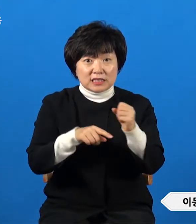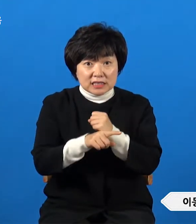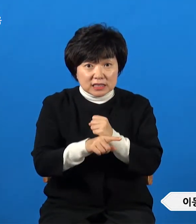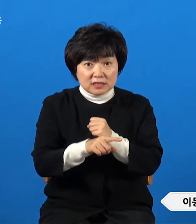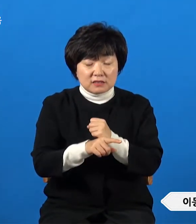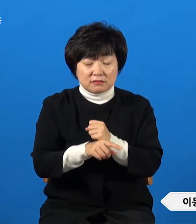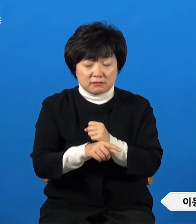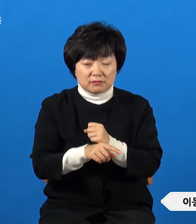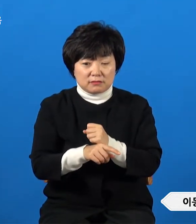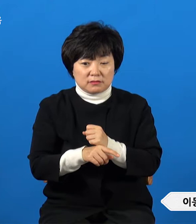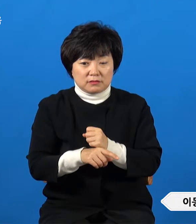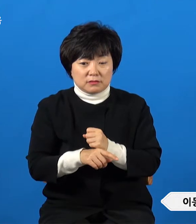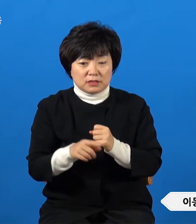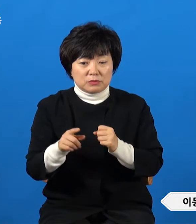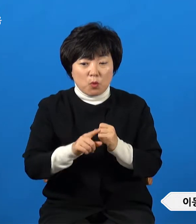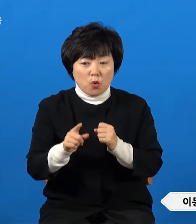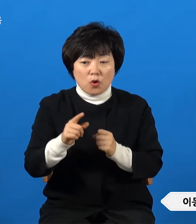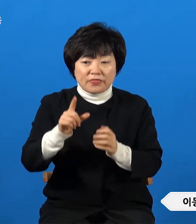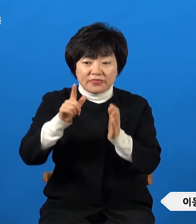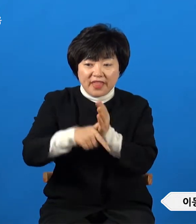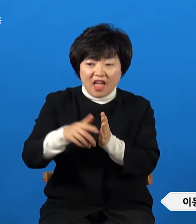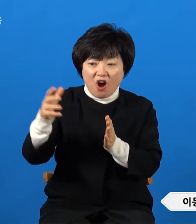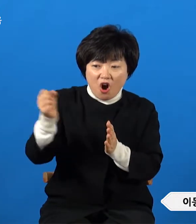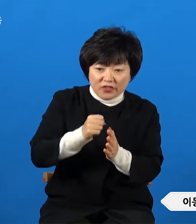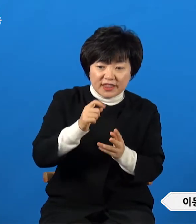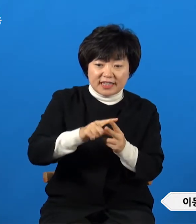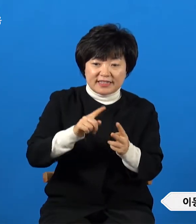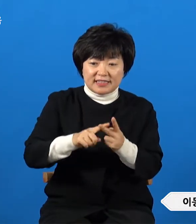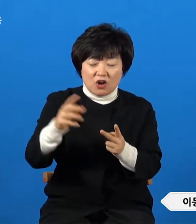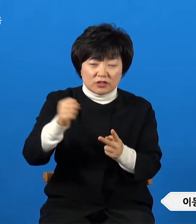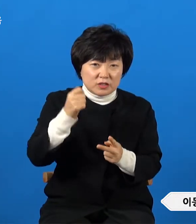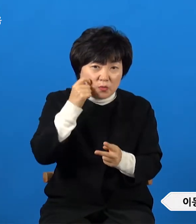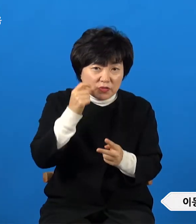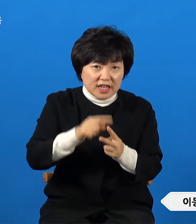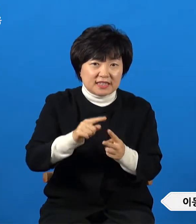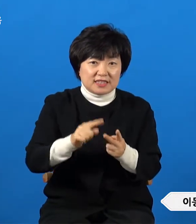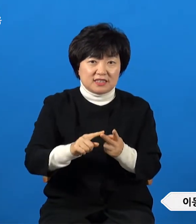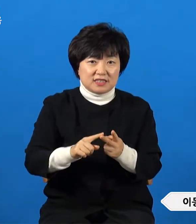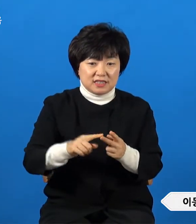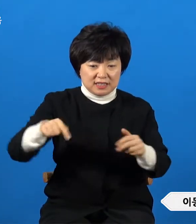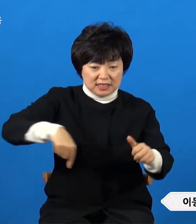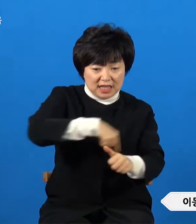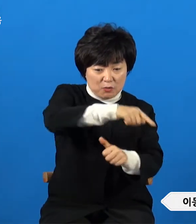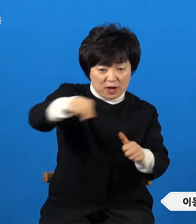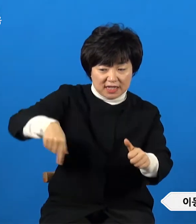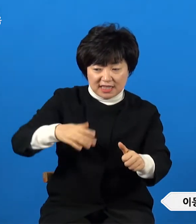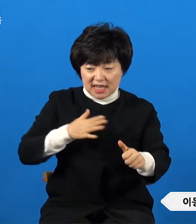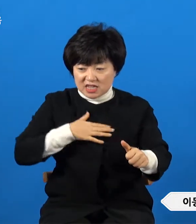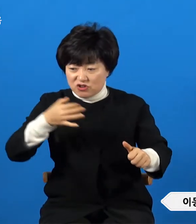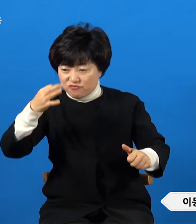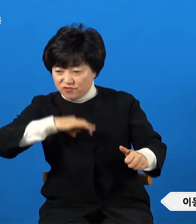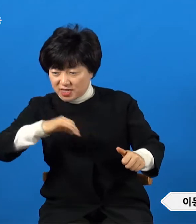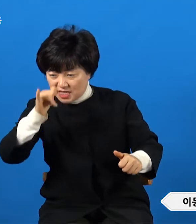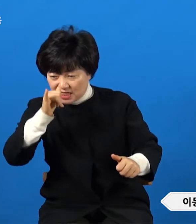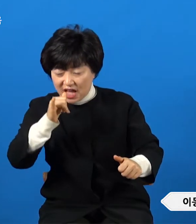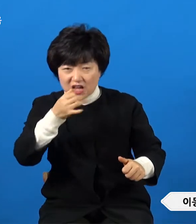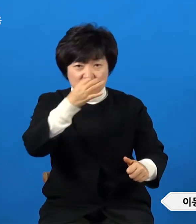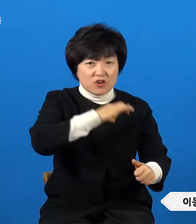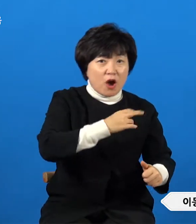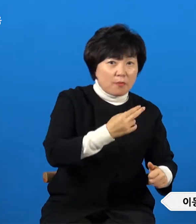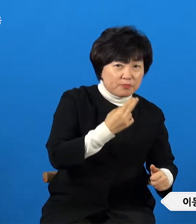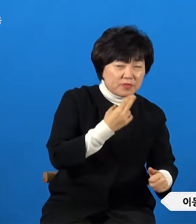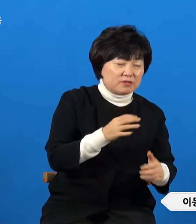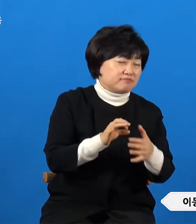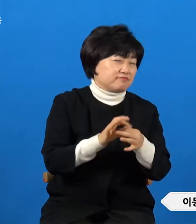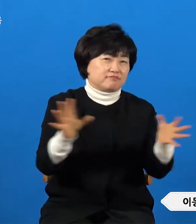못 얻든지 이것은 뭐냐면 상황이 나에게 유리하든지 불리하든지. 우리는 내 팔자가